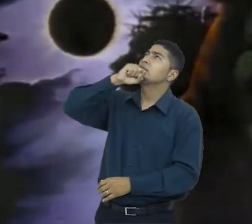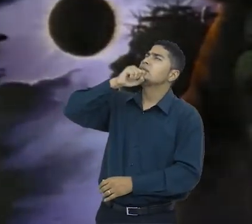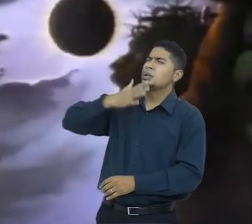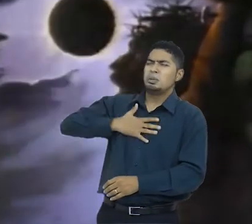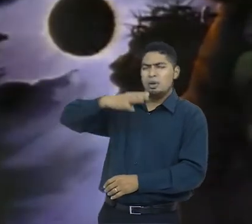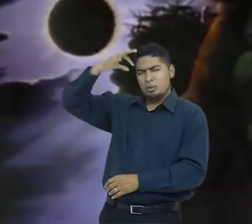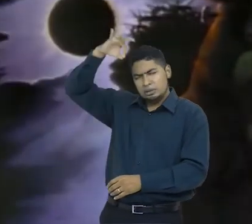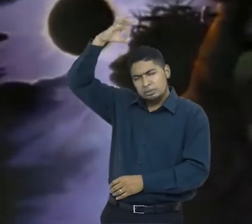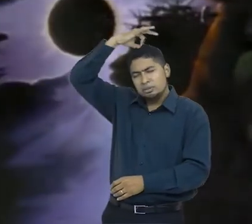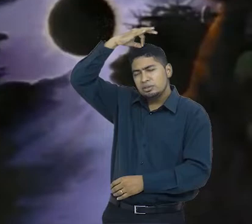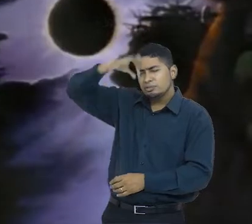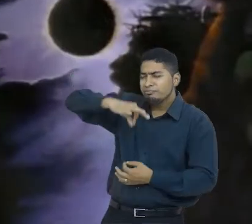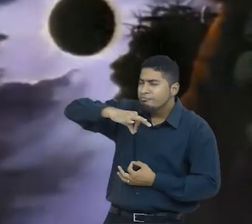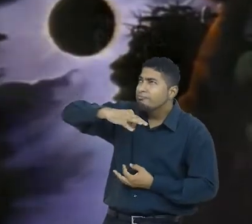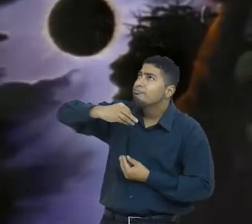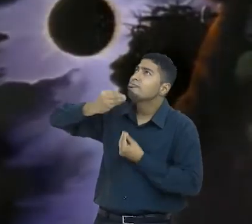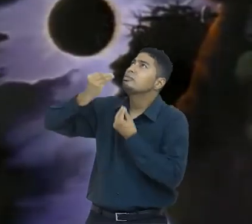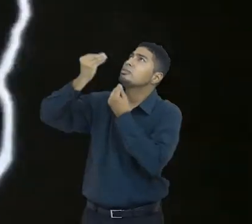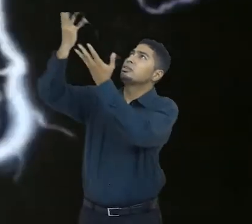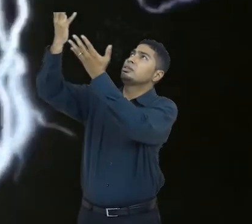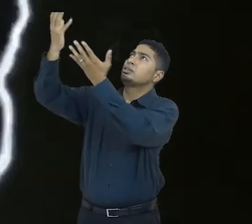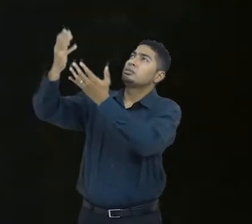suas mãos entrego o meu espírito.